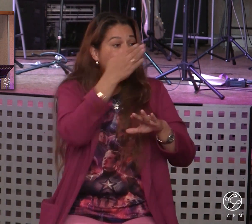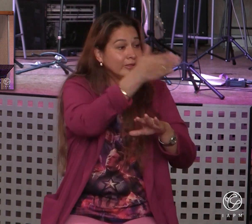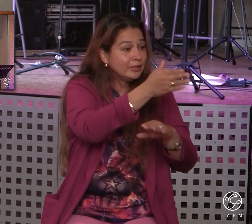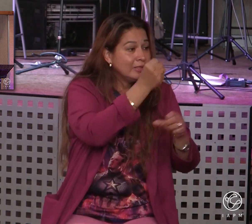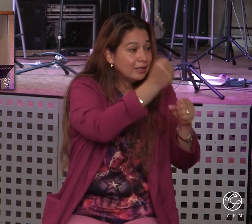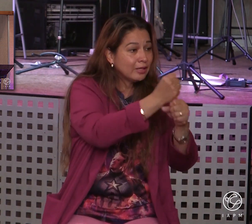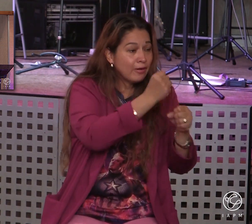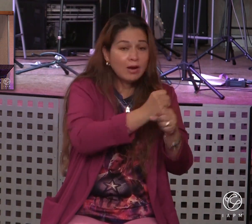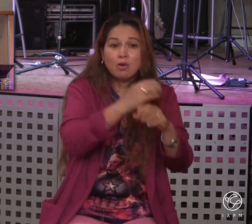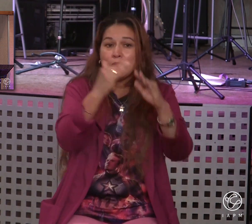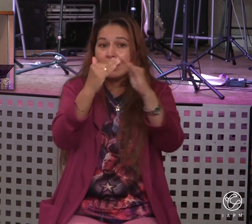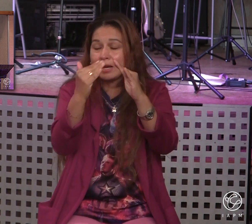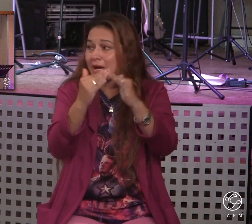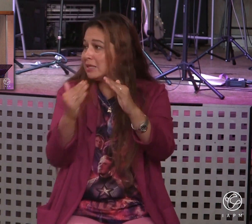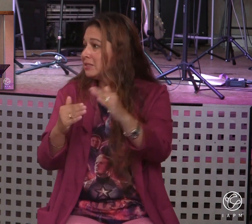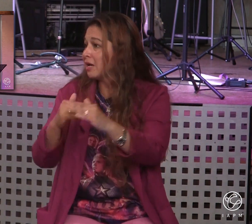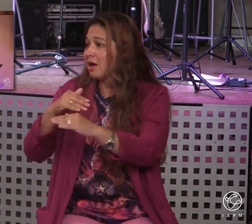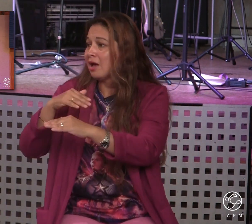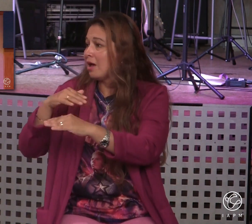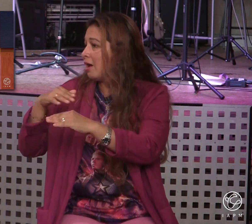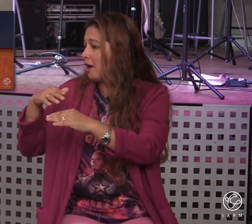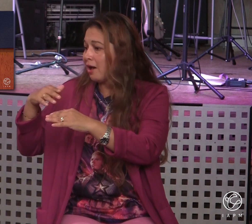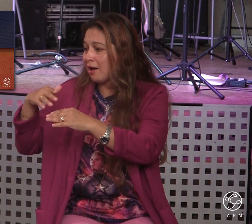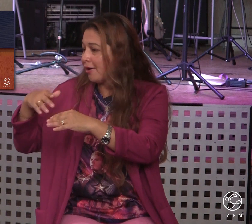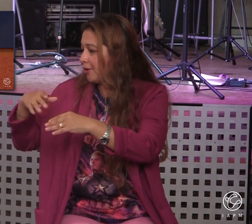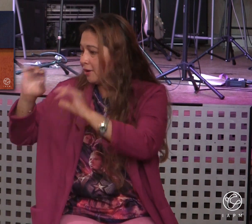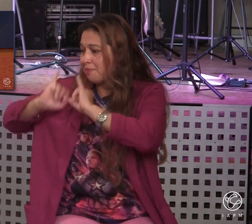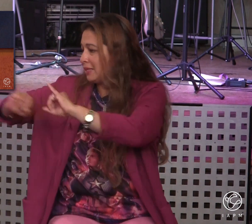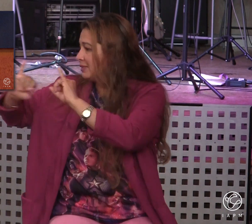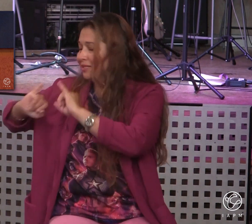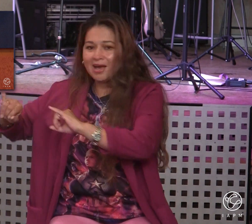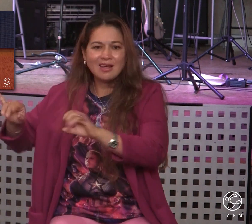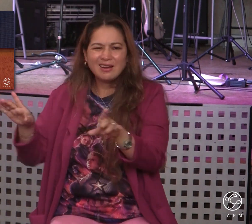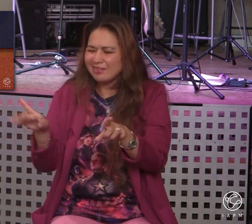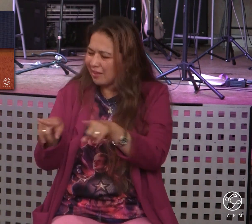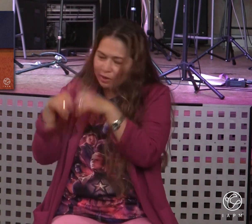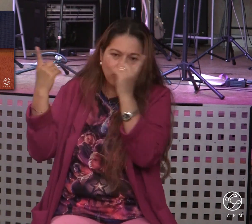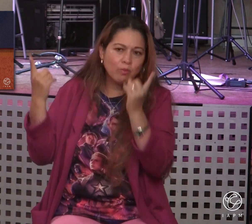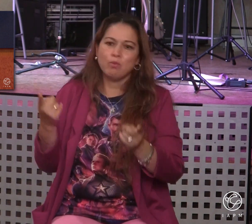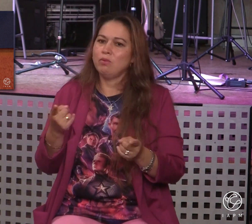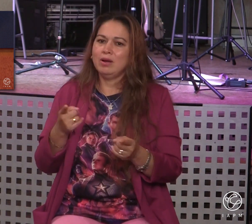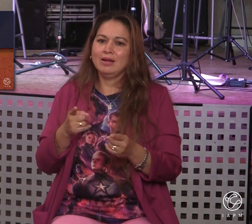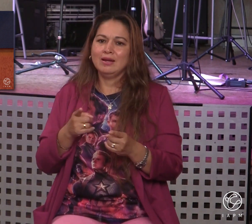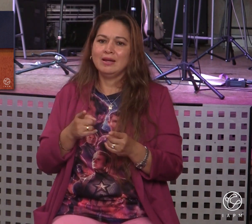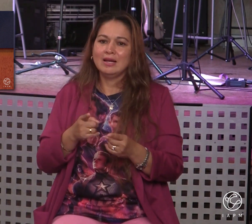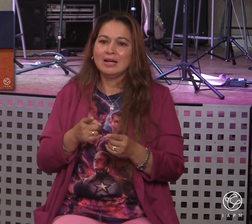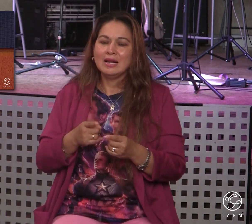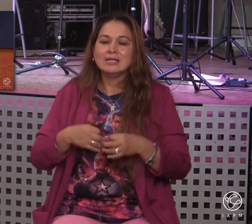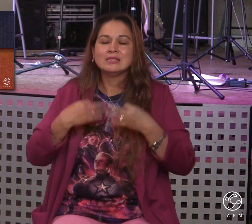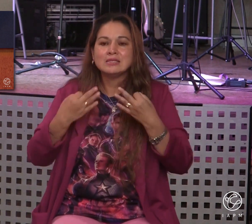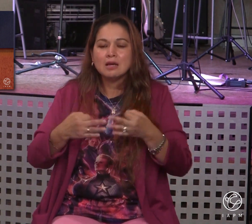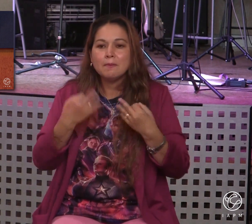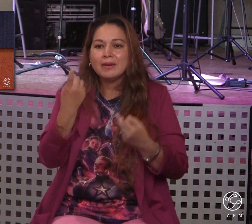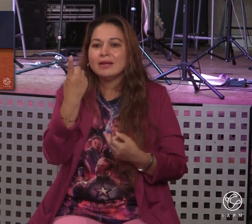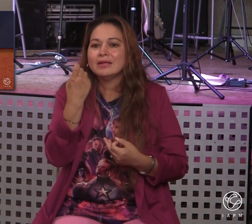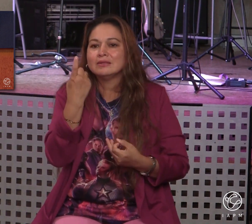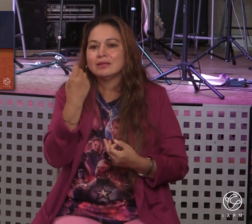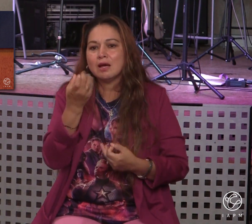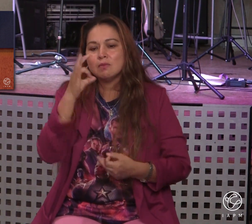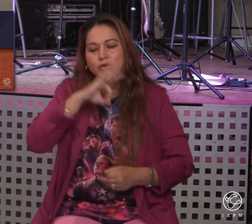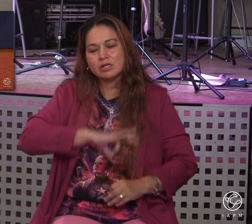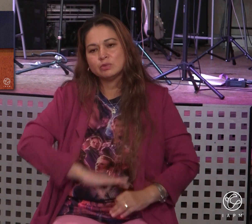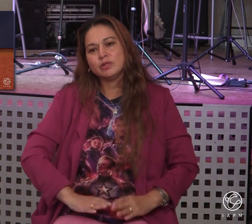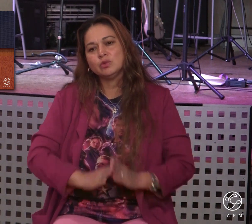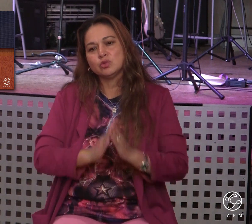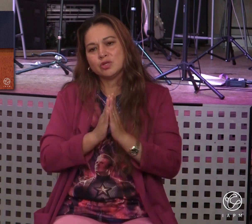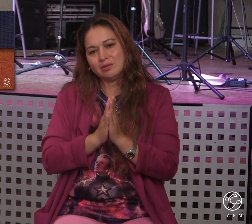Antonio, no se van a perder nada. No pasa nada en esta tierra. Pero si no conocen a Cristo Jesús, se van a perder por toda la eternidad.